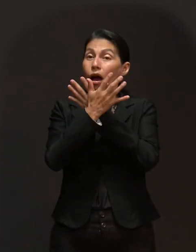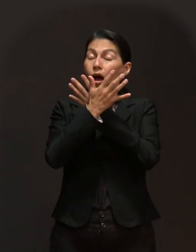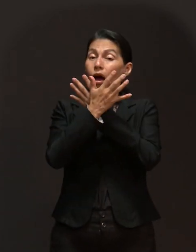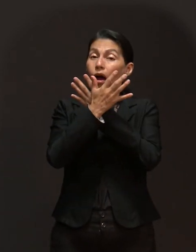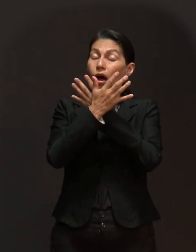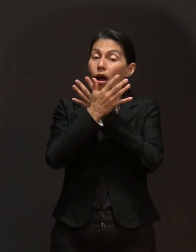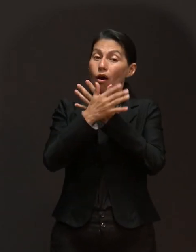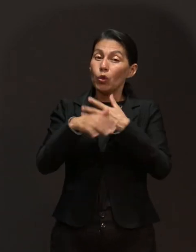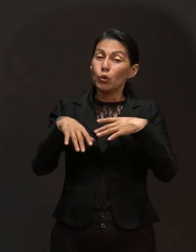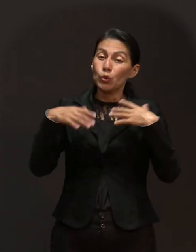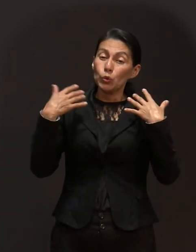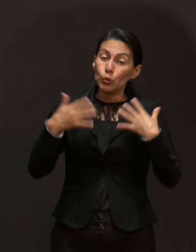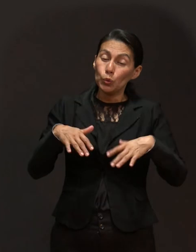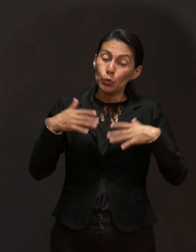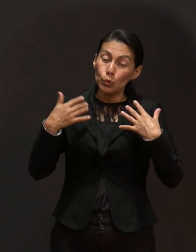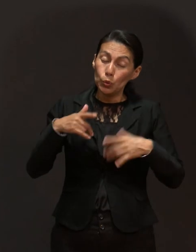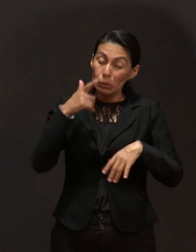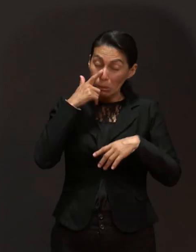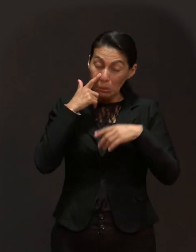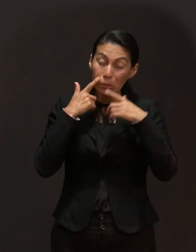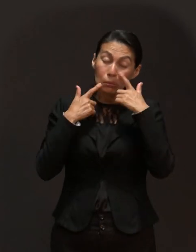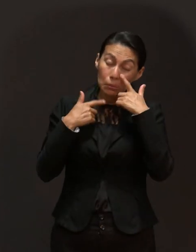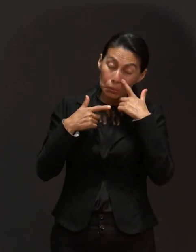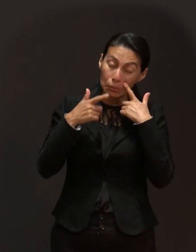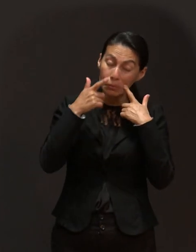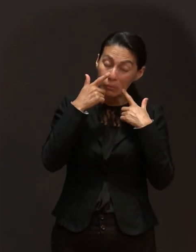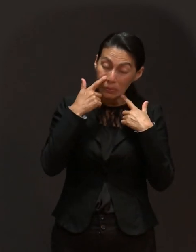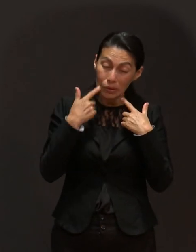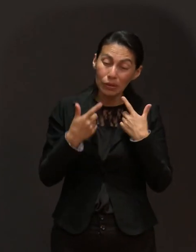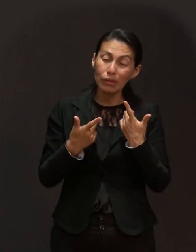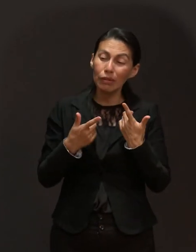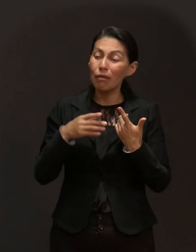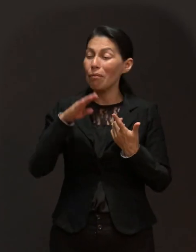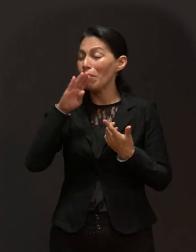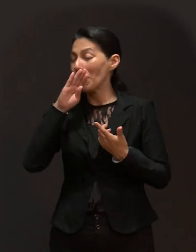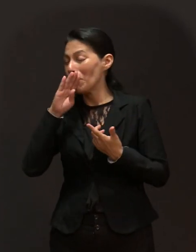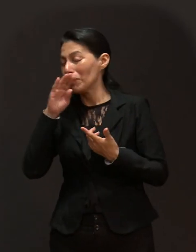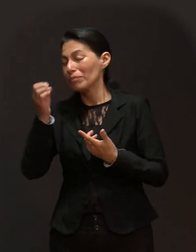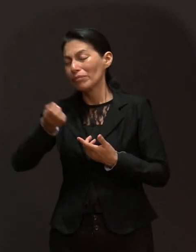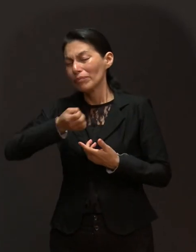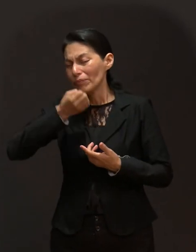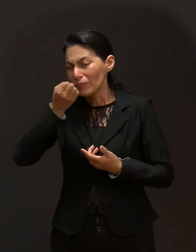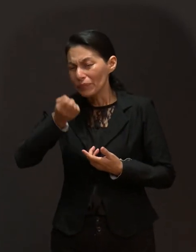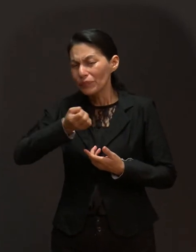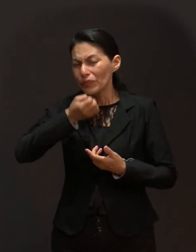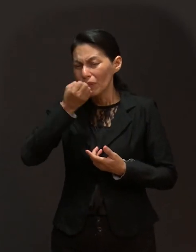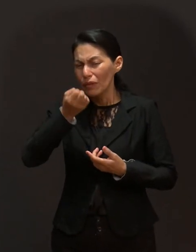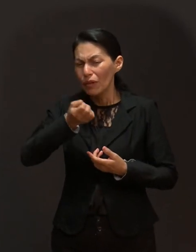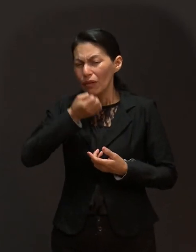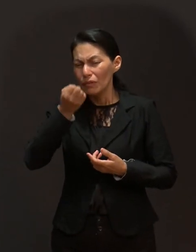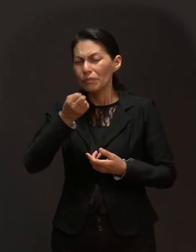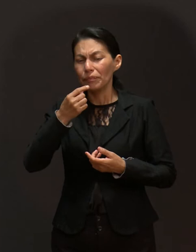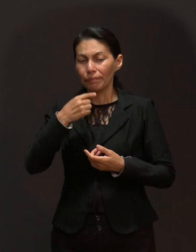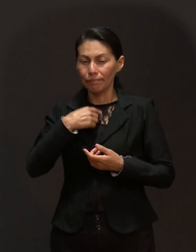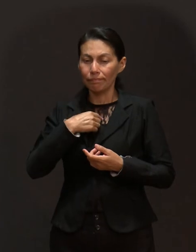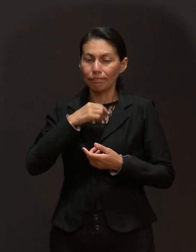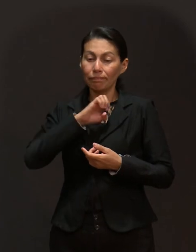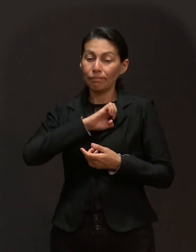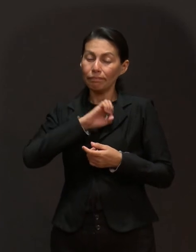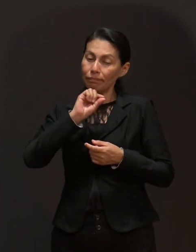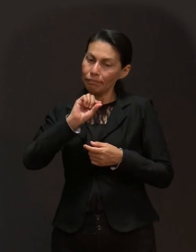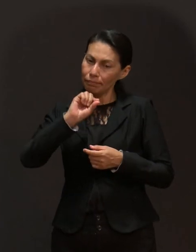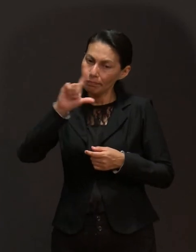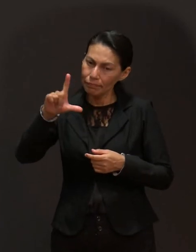pasaron muchas cosas por mi cabeza yo creo que lloré y dije mi mamá oraba mucho para que yo haga la